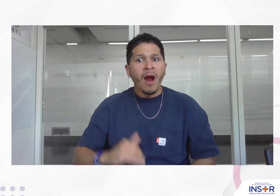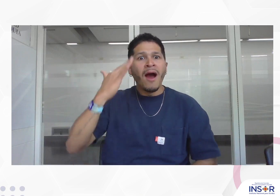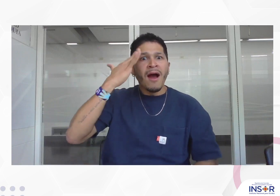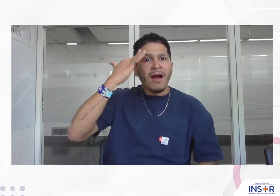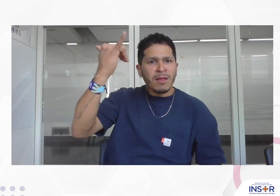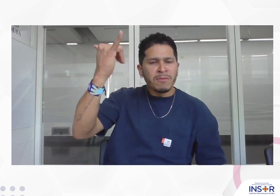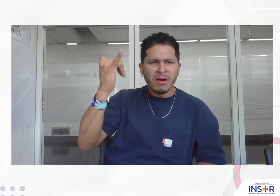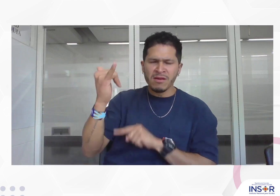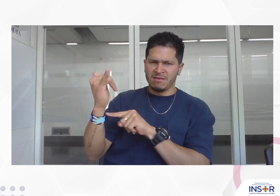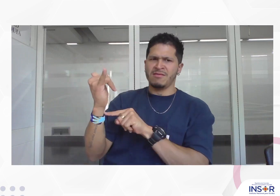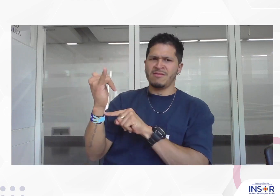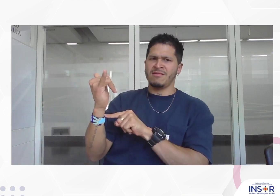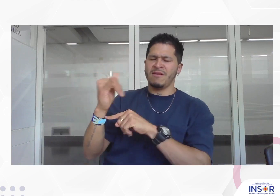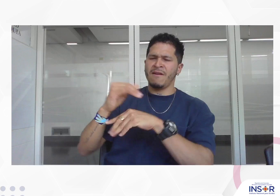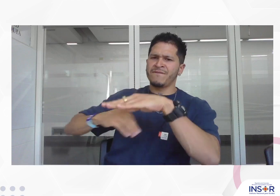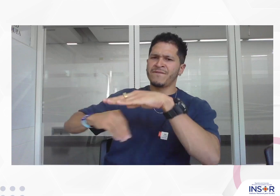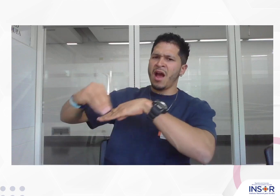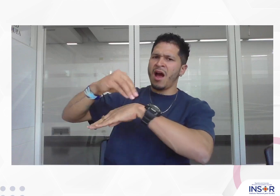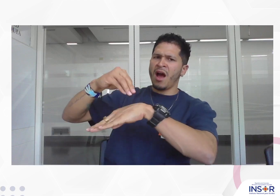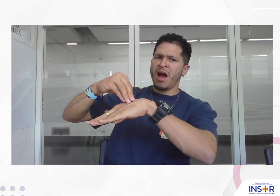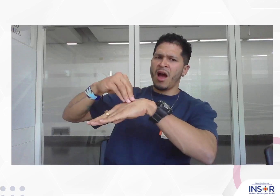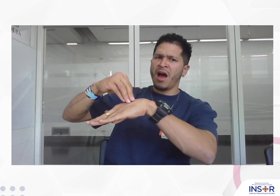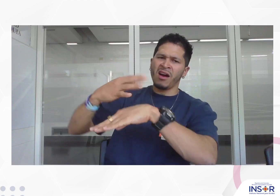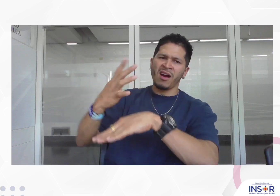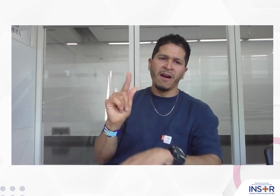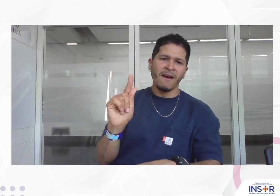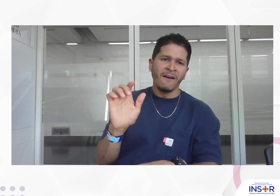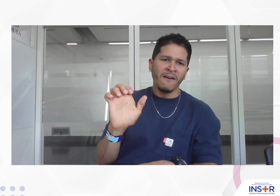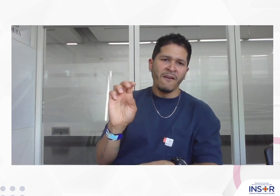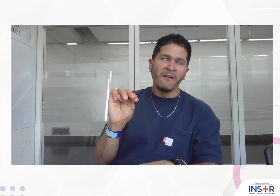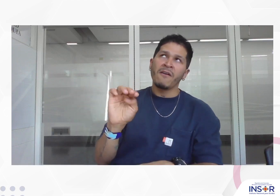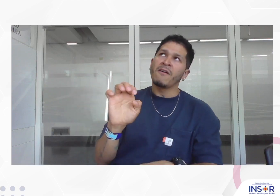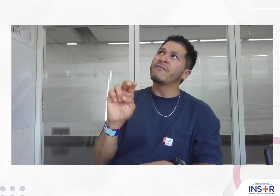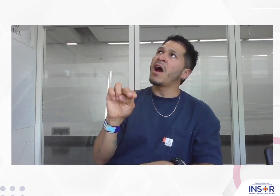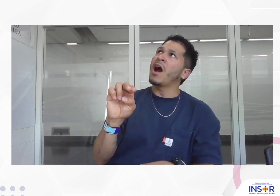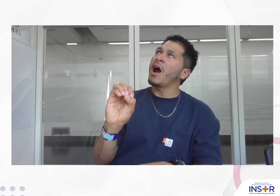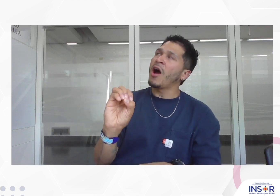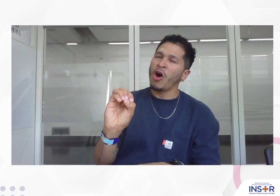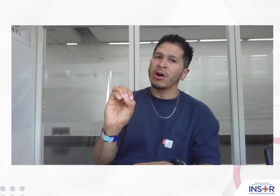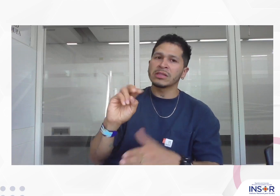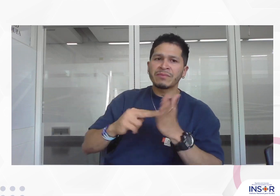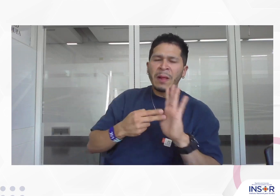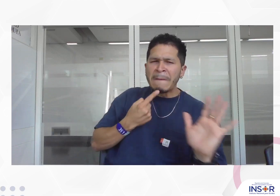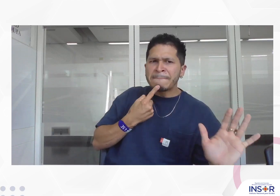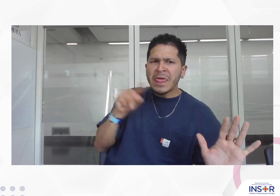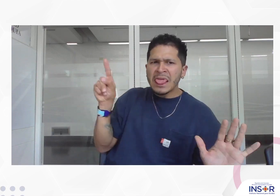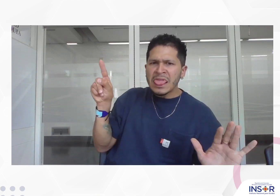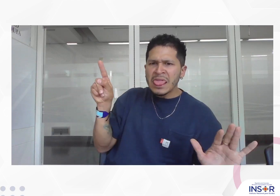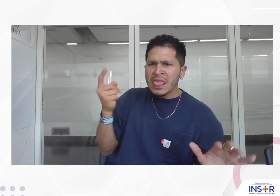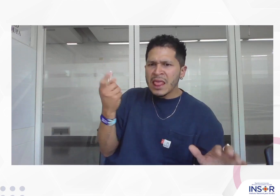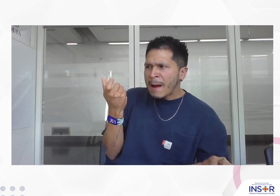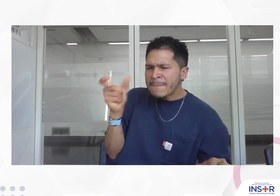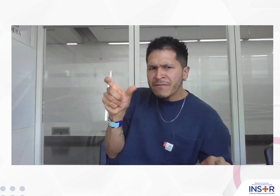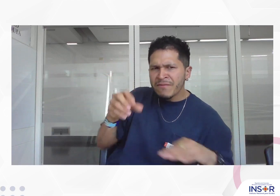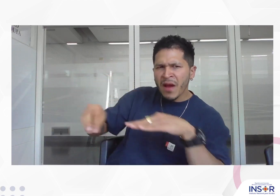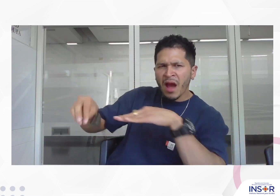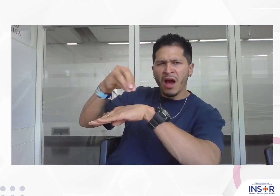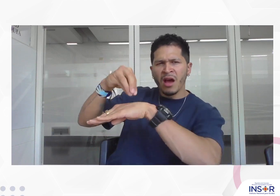solamente se enfoca en el ámbito educativo, sino también desde lo académico. Sería más como un